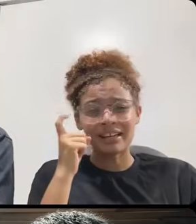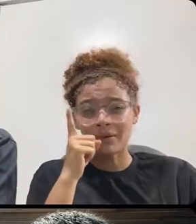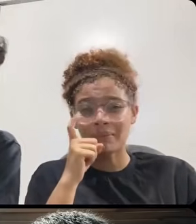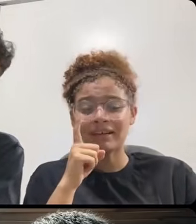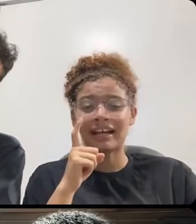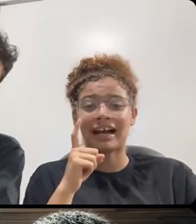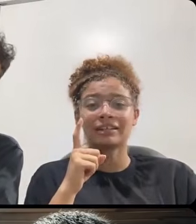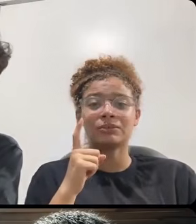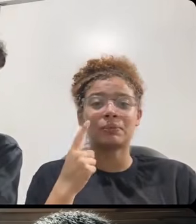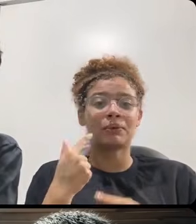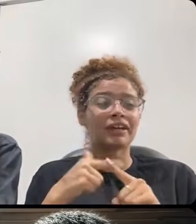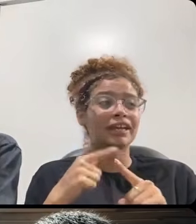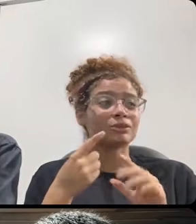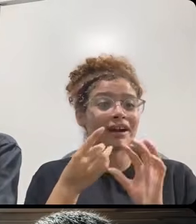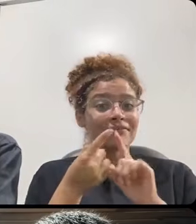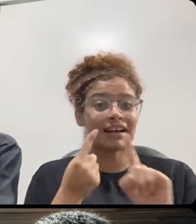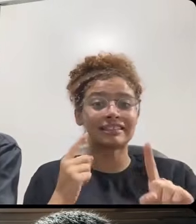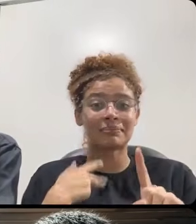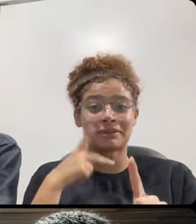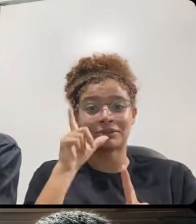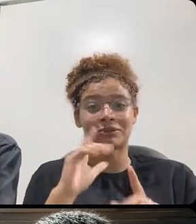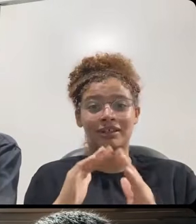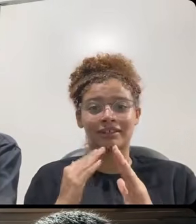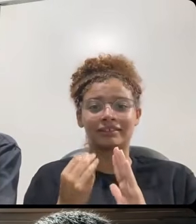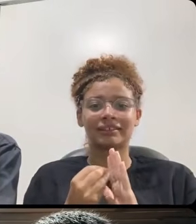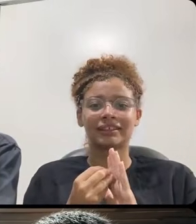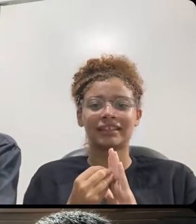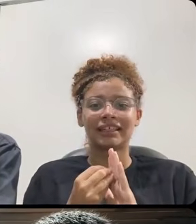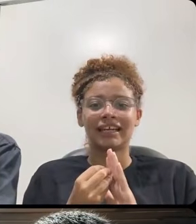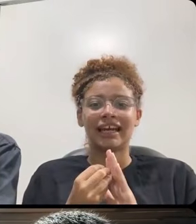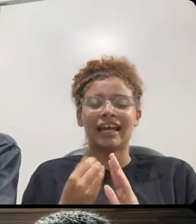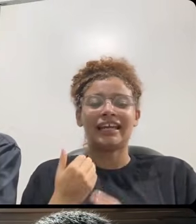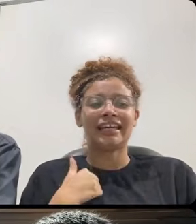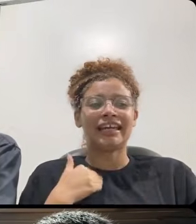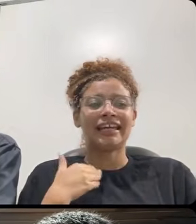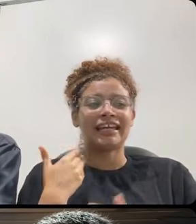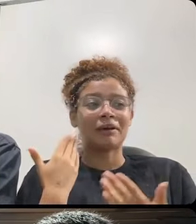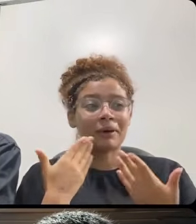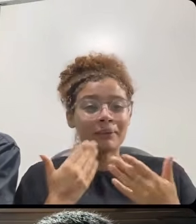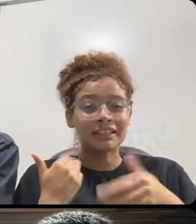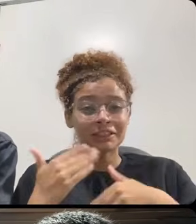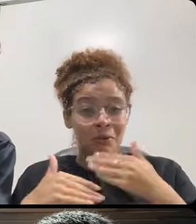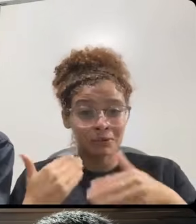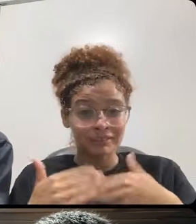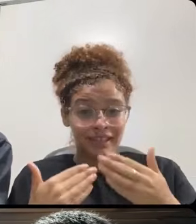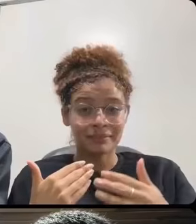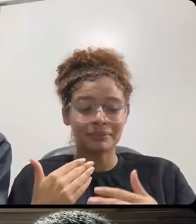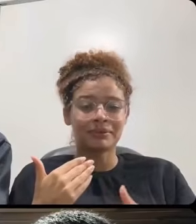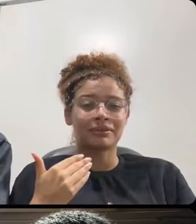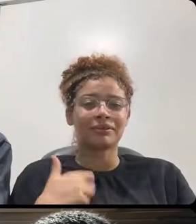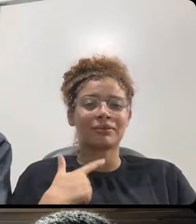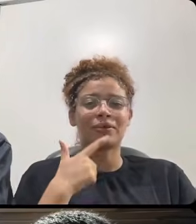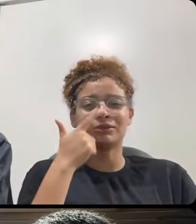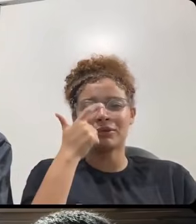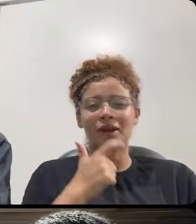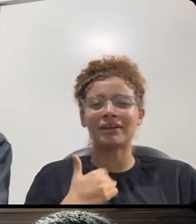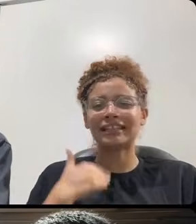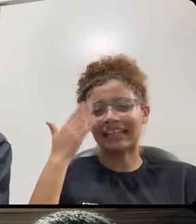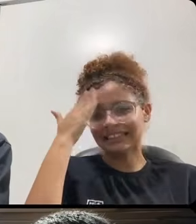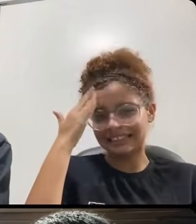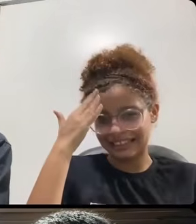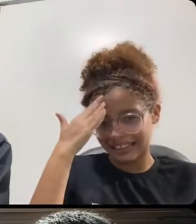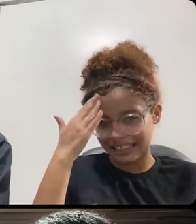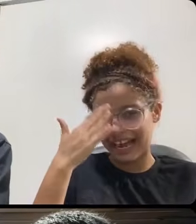E é bem complicado porque isso afasta a pessoa. E eu aprendi com o tempo, quando